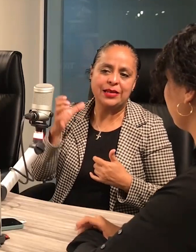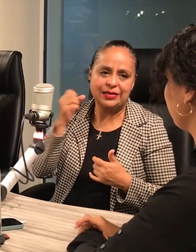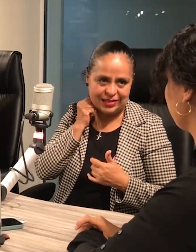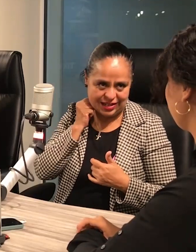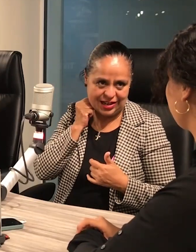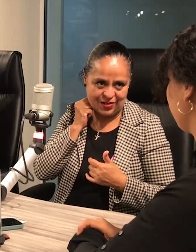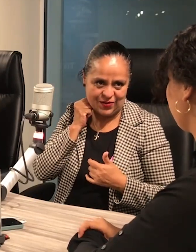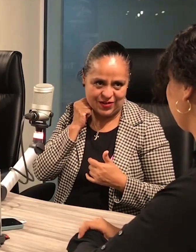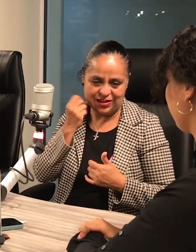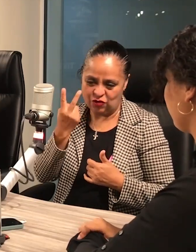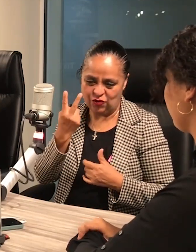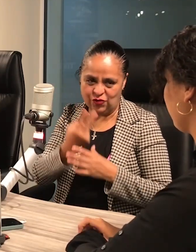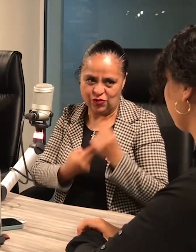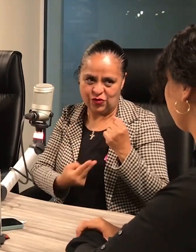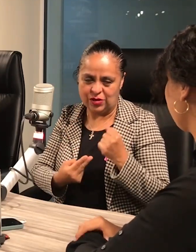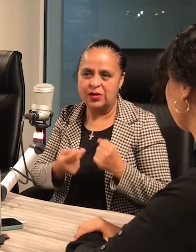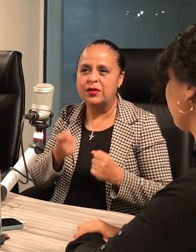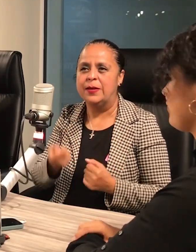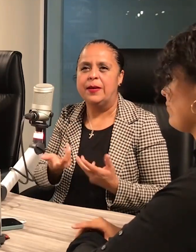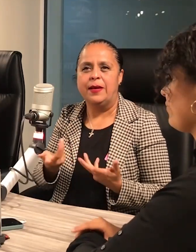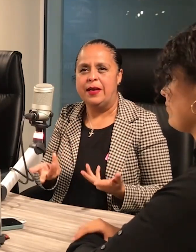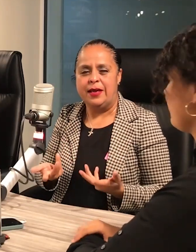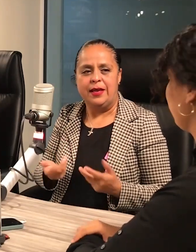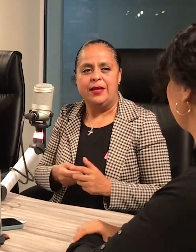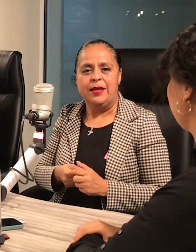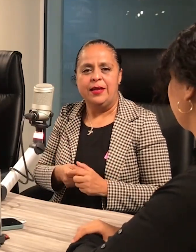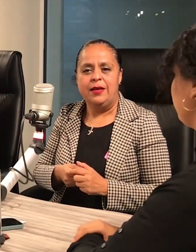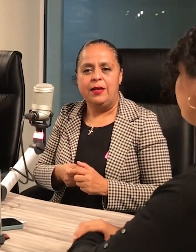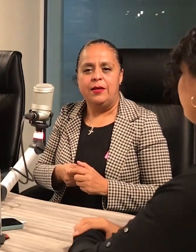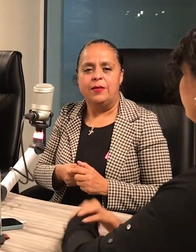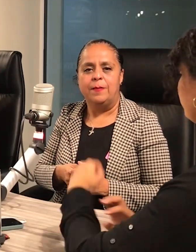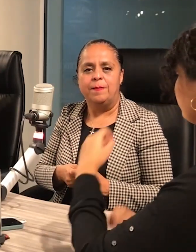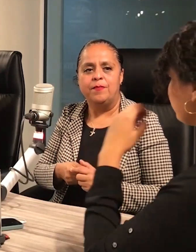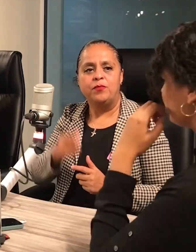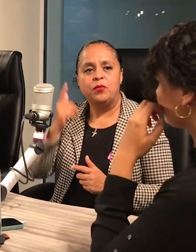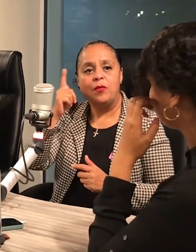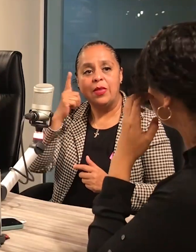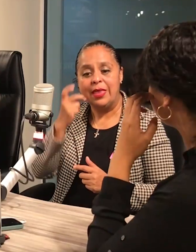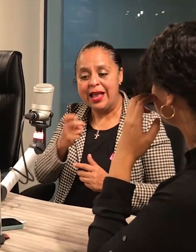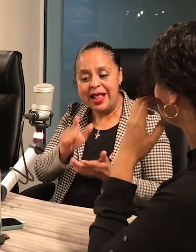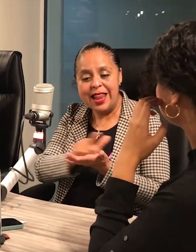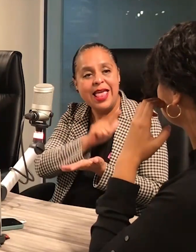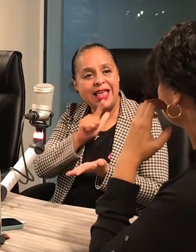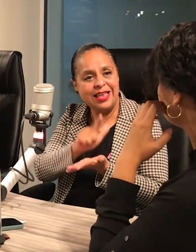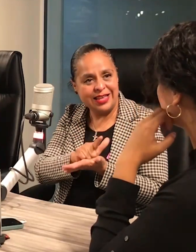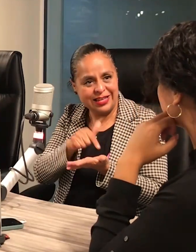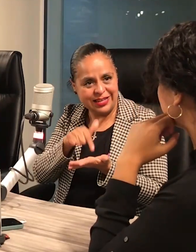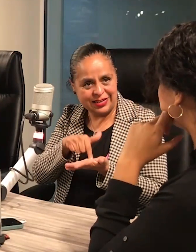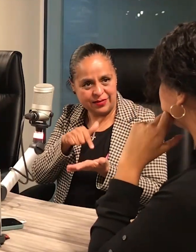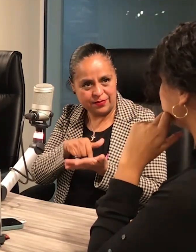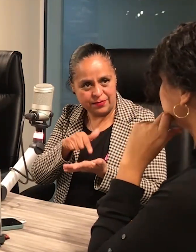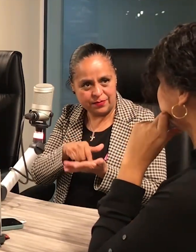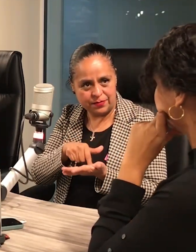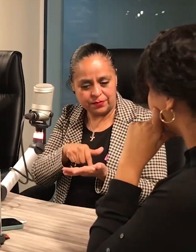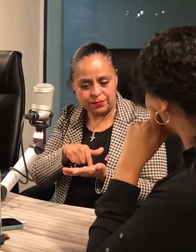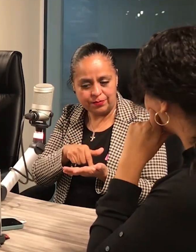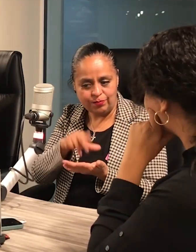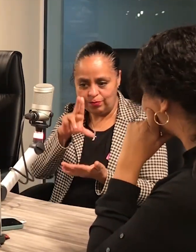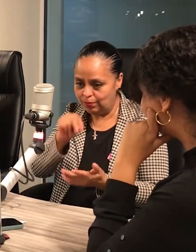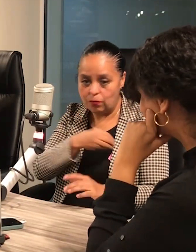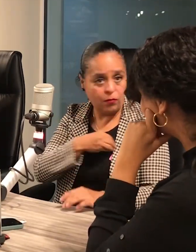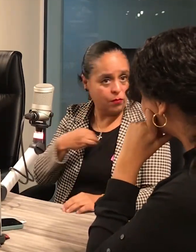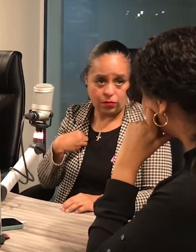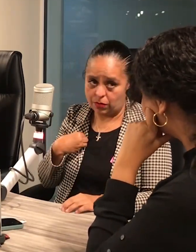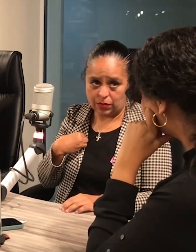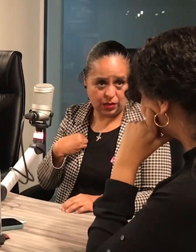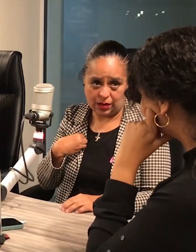Cámara de Diputados, en cuanto a lograr que esta ley no es que obligue, pero